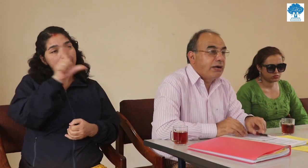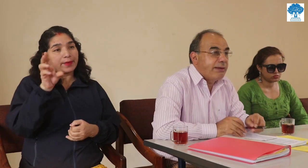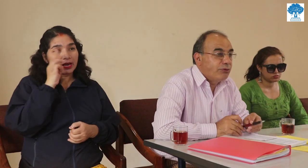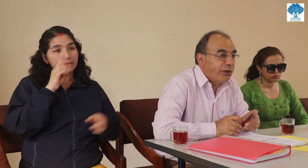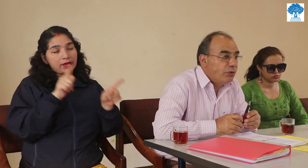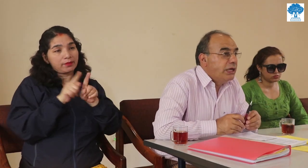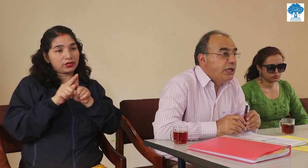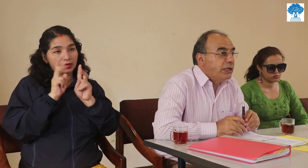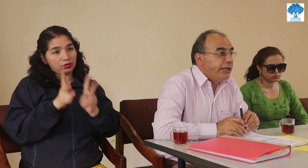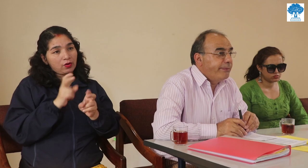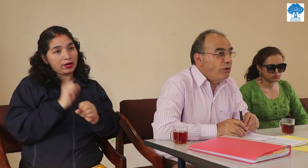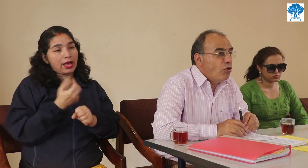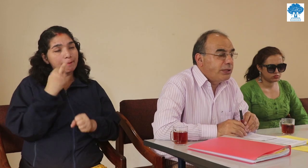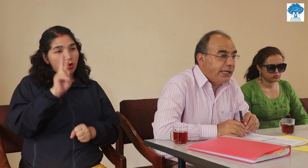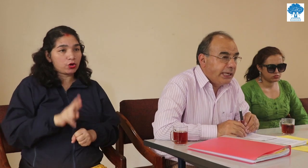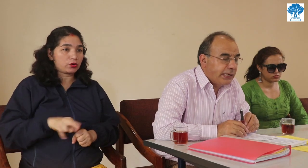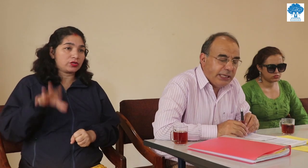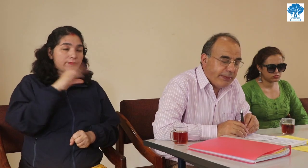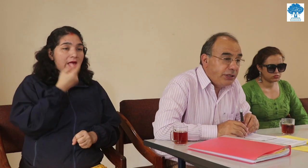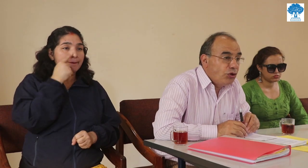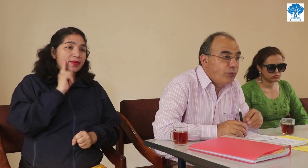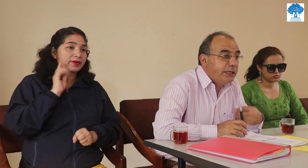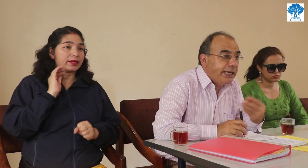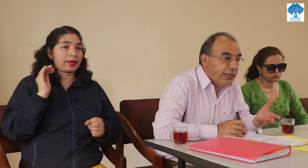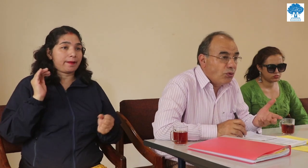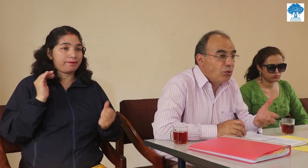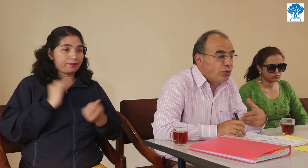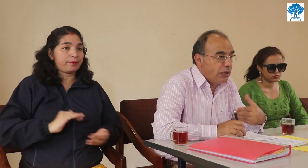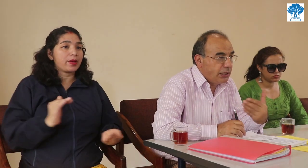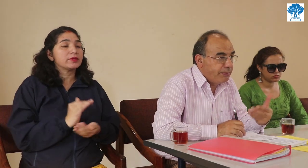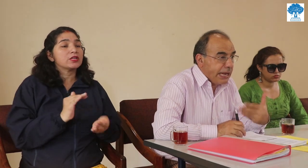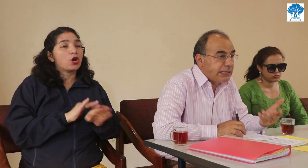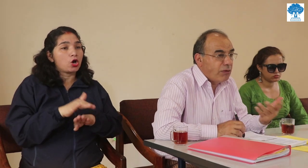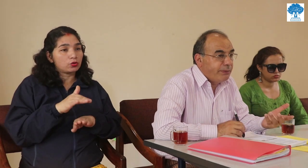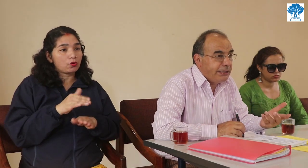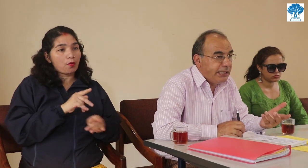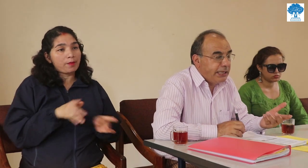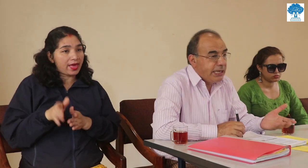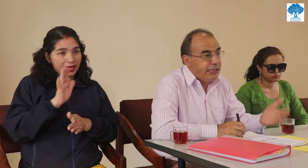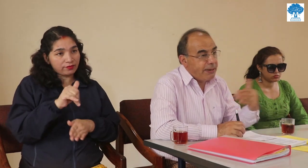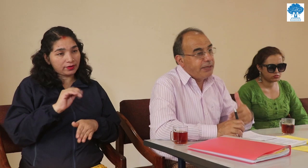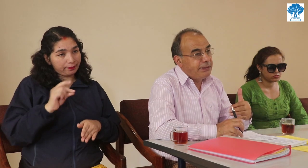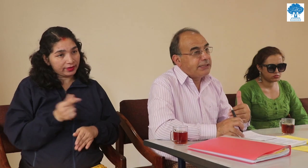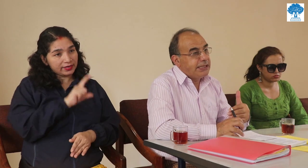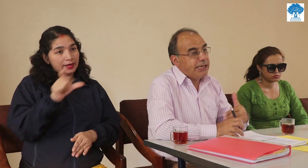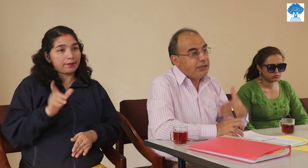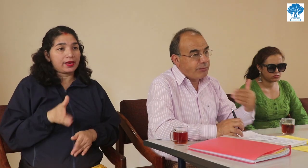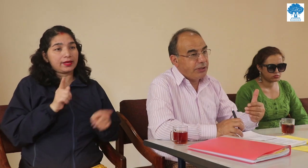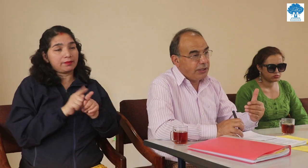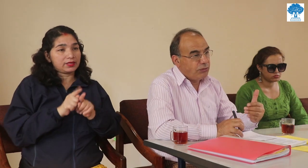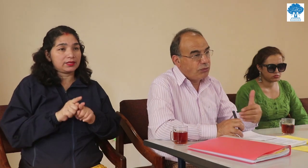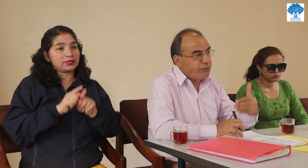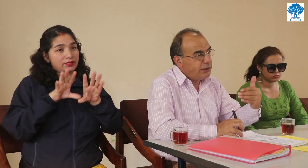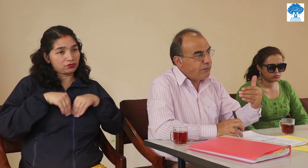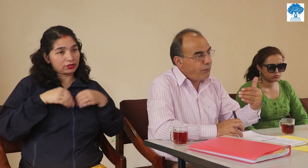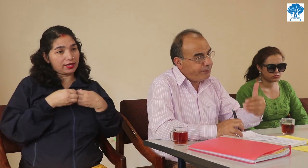त्यो खालको कामहरू भयो र एभ्री वुमन के अरे एभ्री न्युबर्न केयरको प्लान आउने बित्तिकै नेपालले पनि त्यसलाई चाहिँ एडप्ट